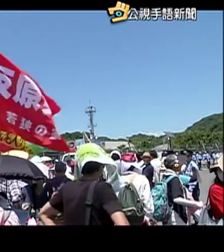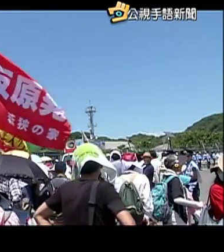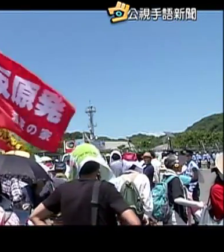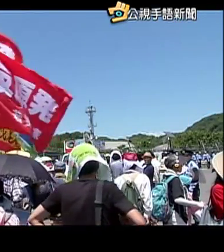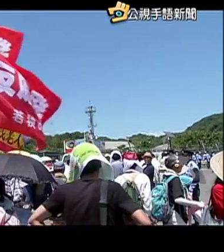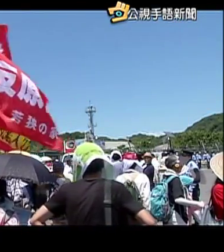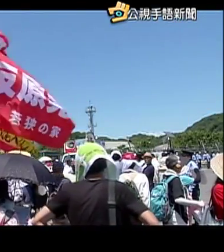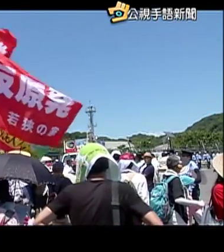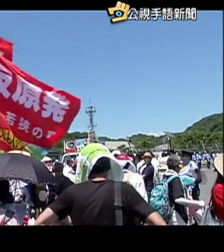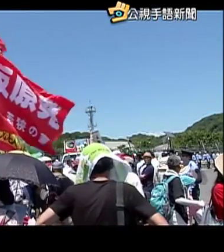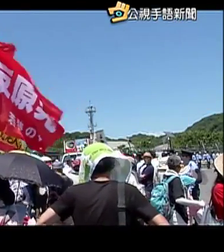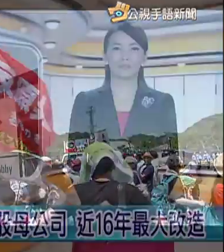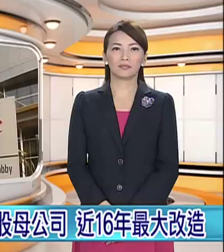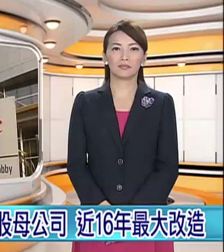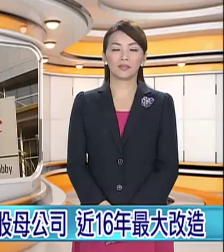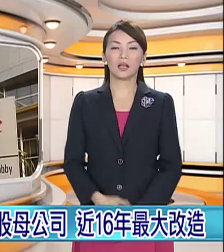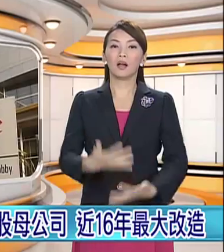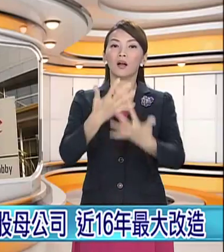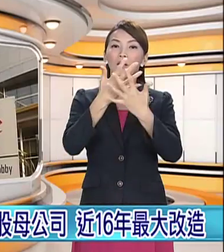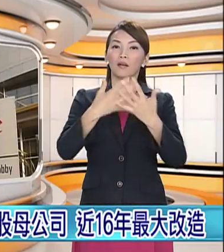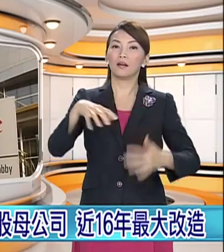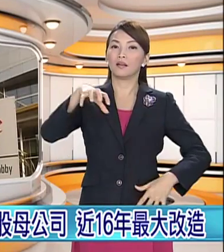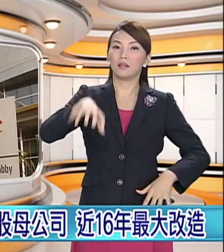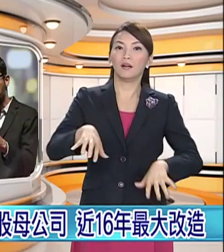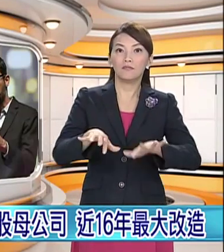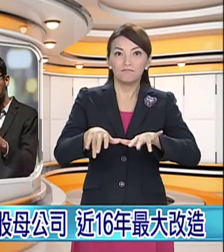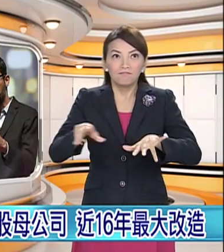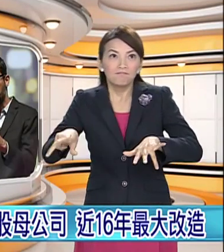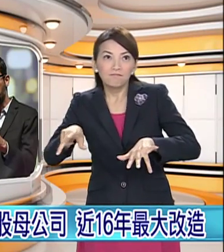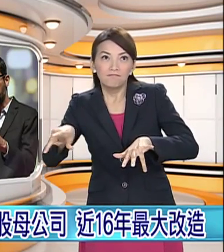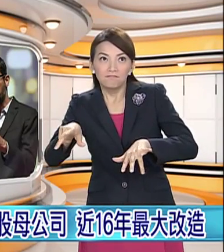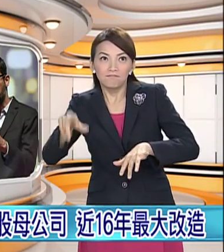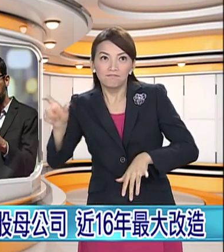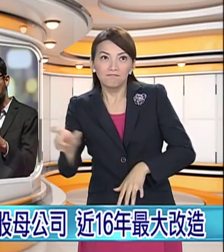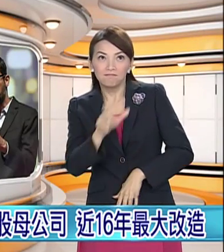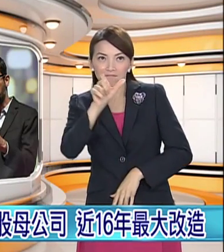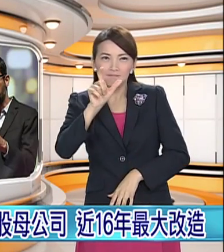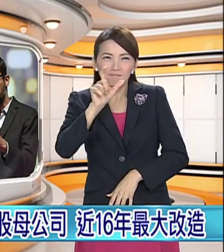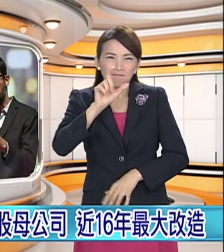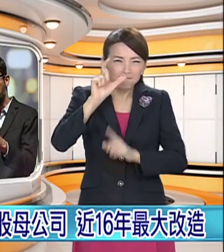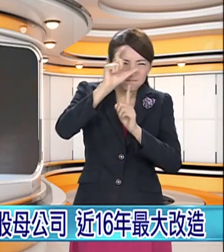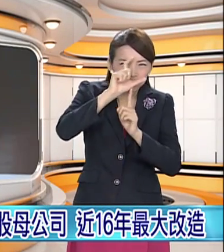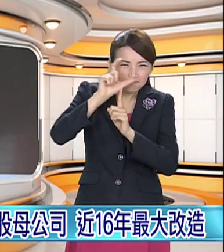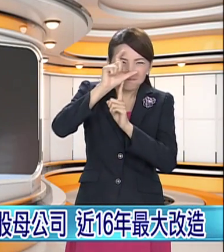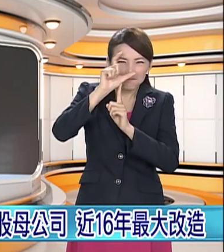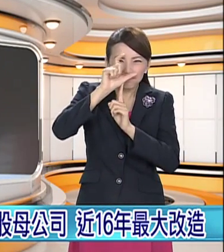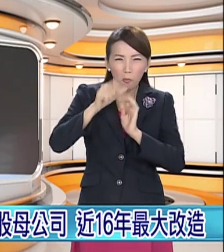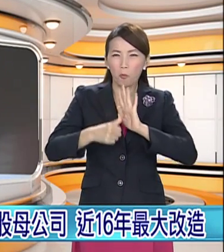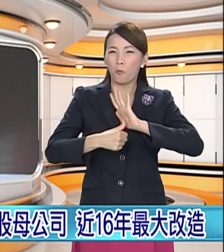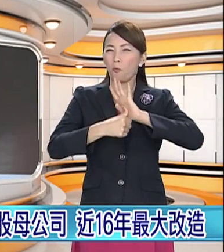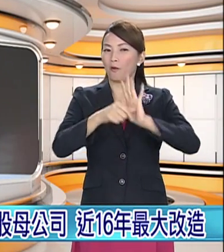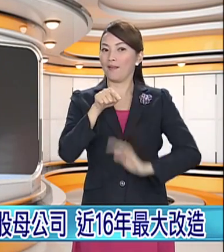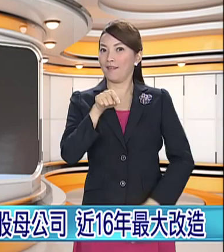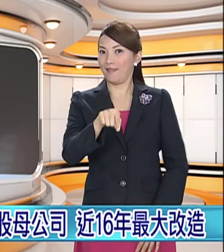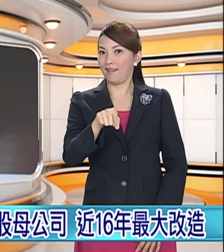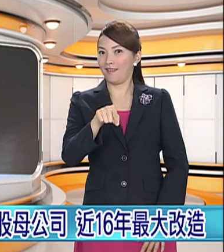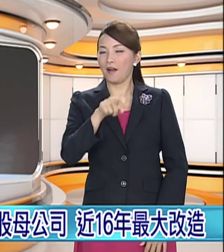鹿儿岛报道。 搜寻引擎龙头谷歌进行创业16年以